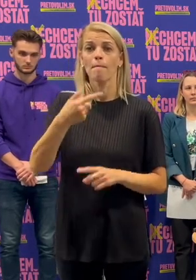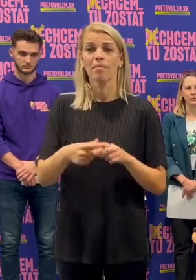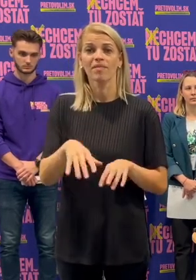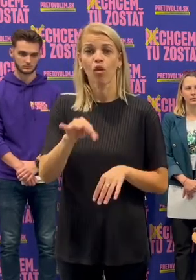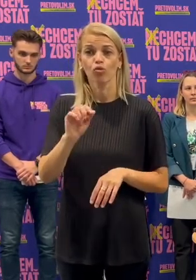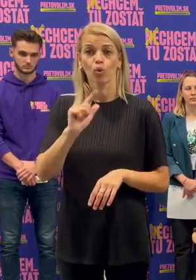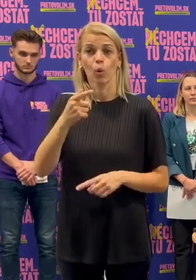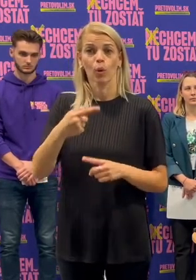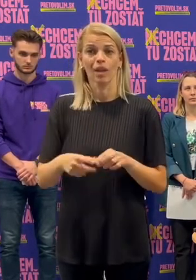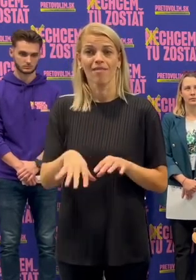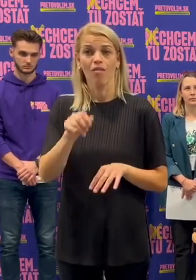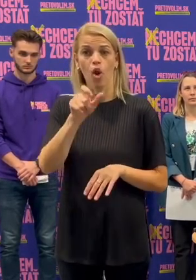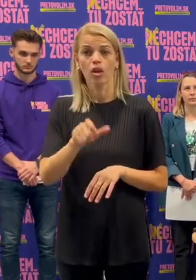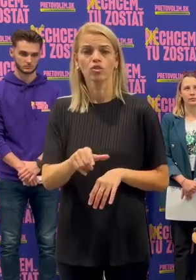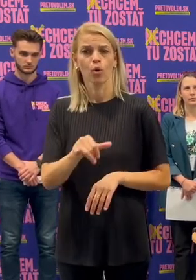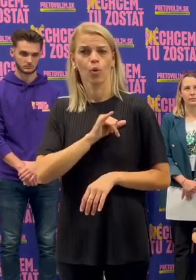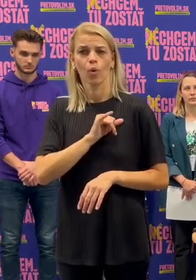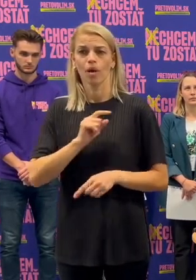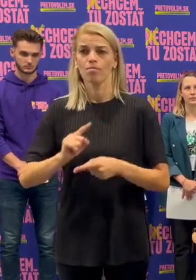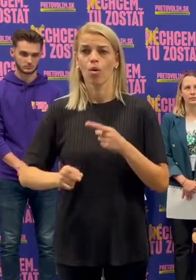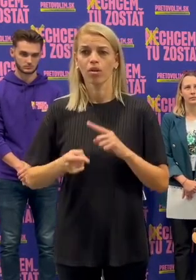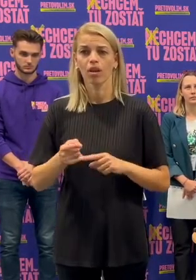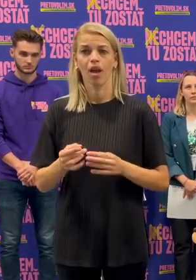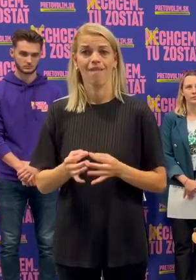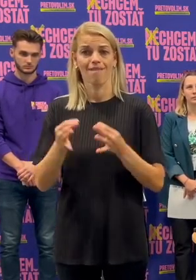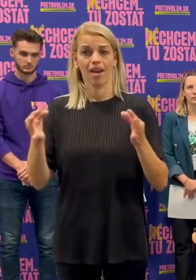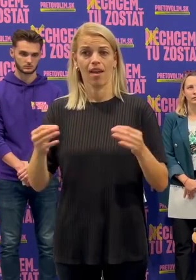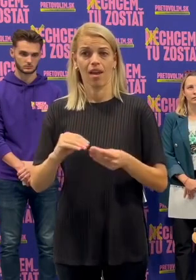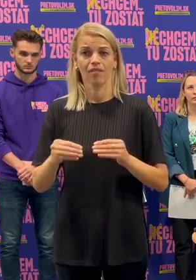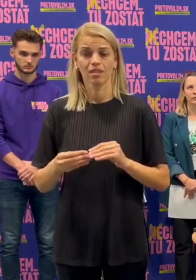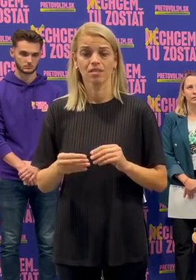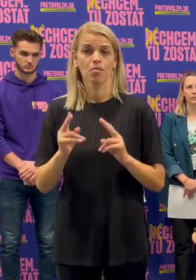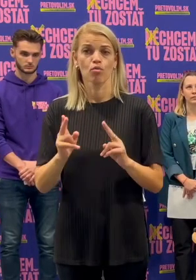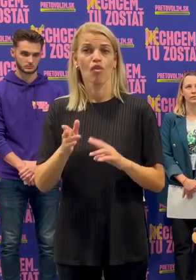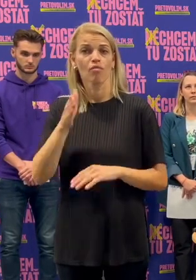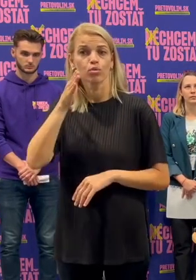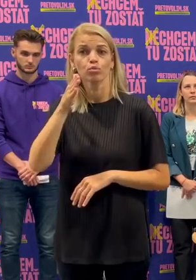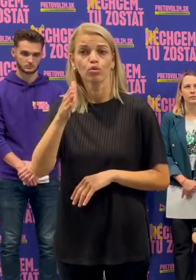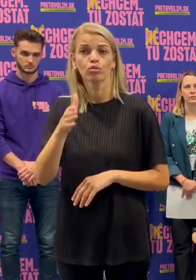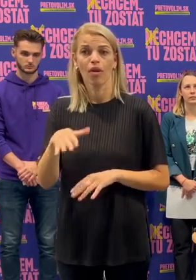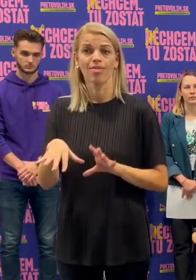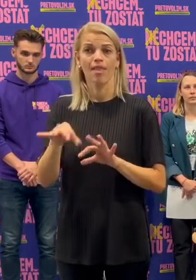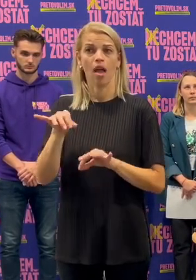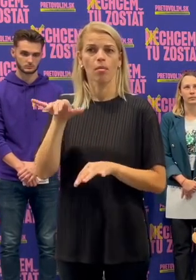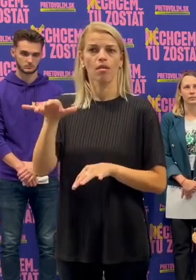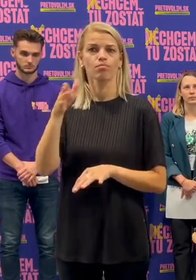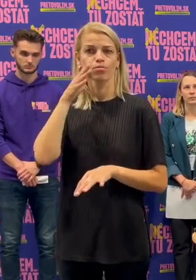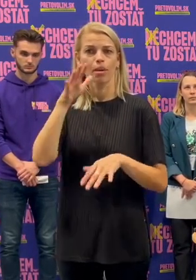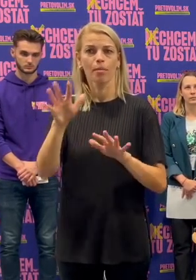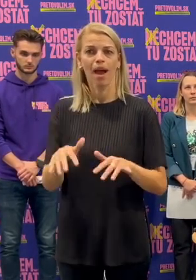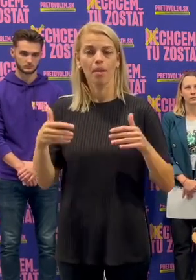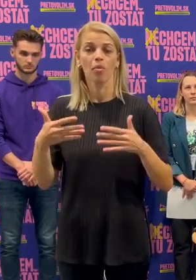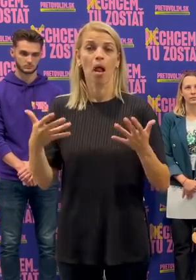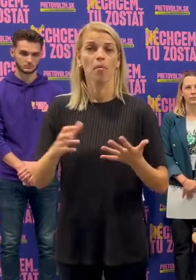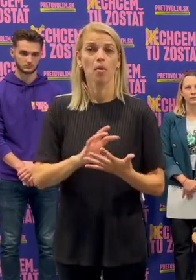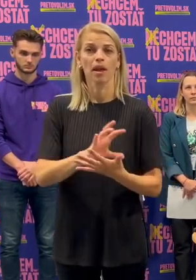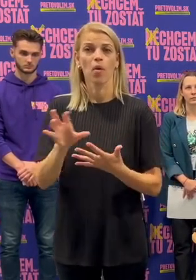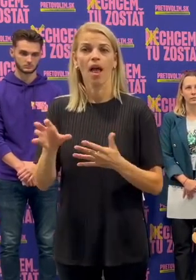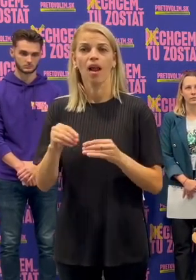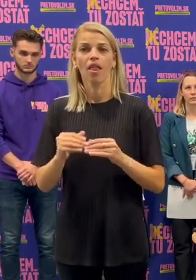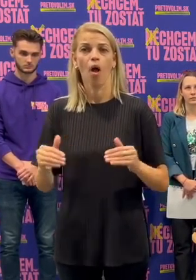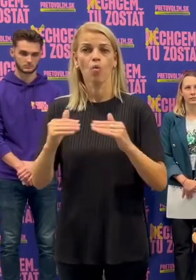druhovoliča zaujme politika a veci verejné a možno aj v budúcnosti ho nájdeme niekde v parlamente alebo na nejakej regionálnej